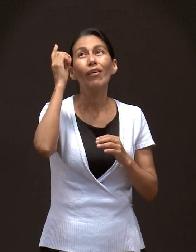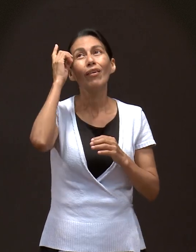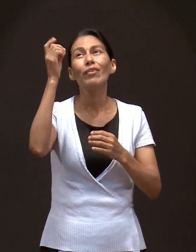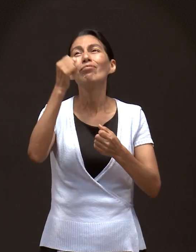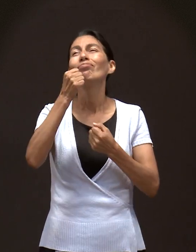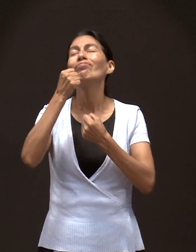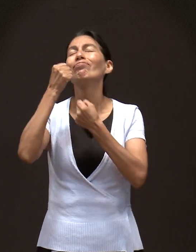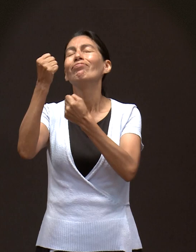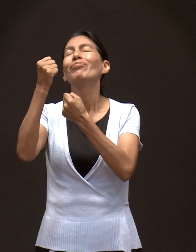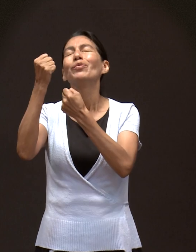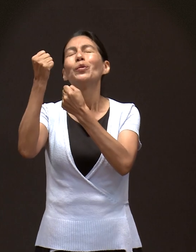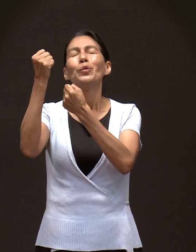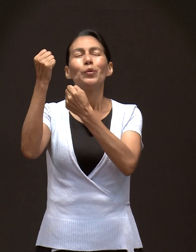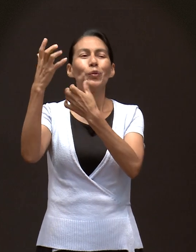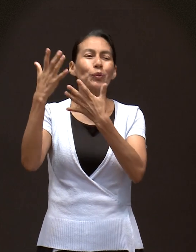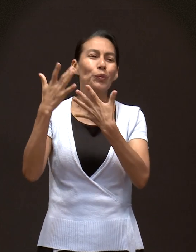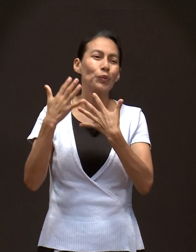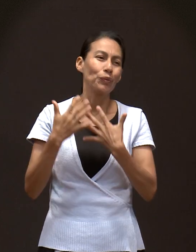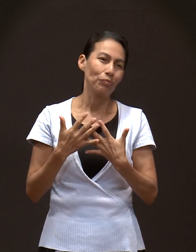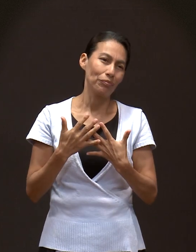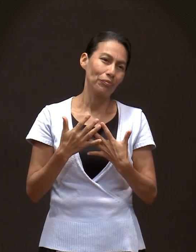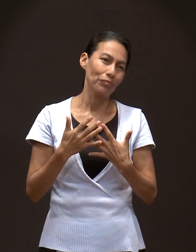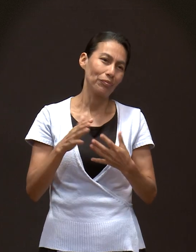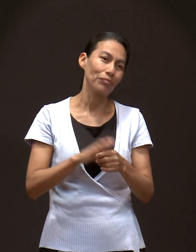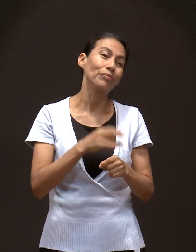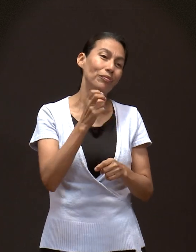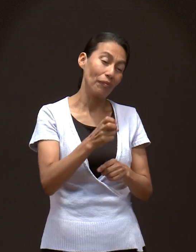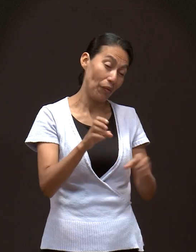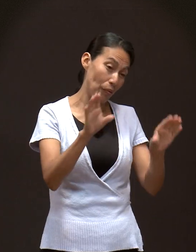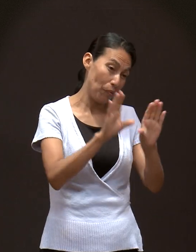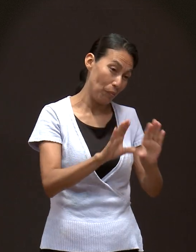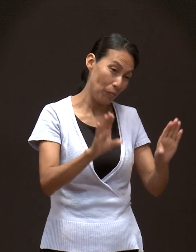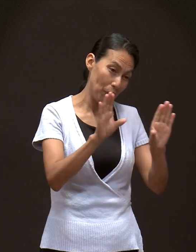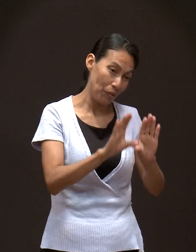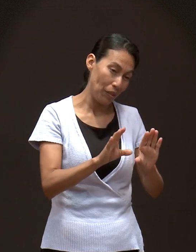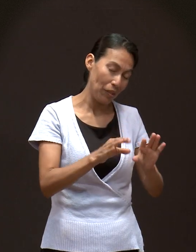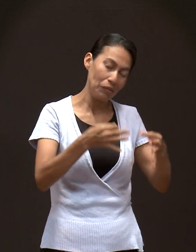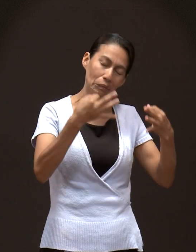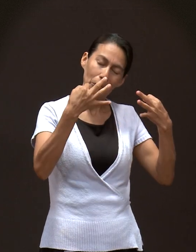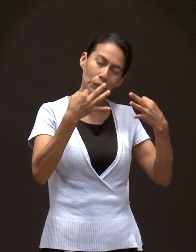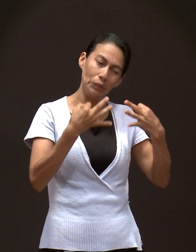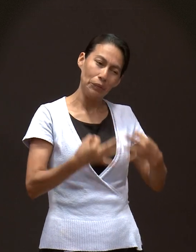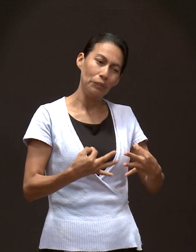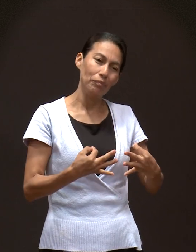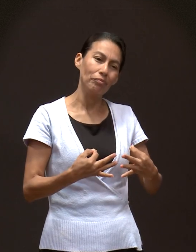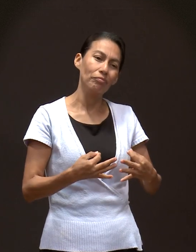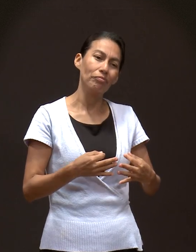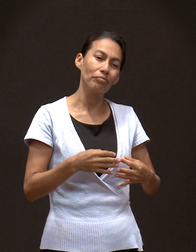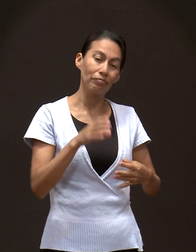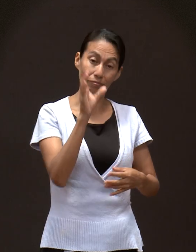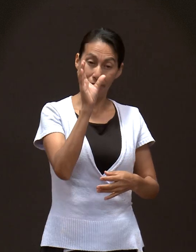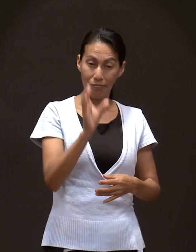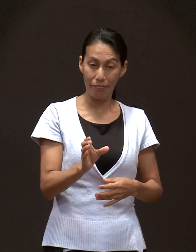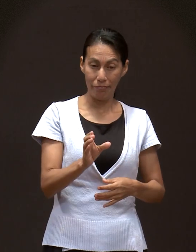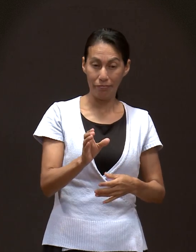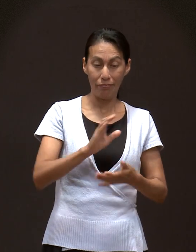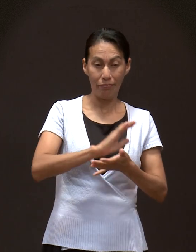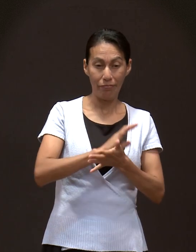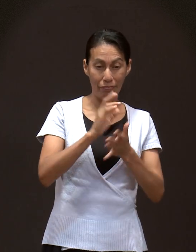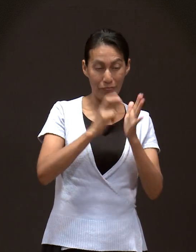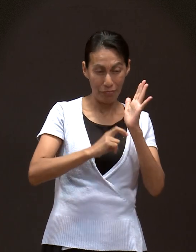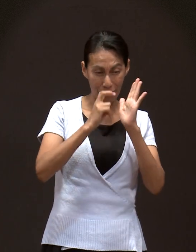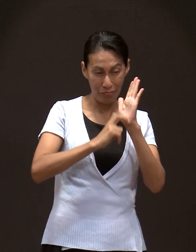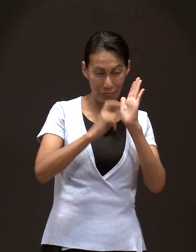es con el poder de Dios. Amén. Amén. Y yo creo que por eso el colportaje es como algo que